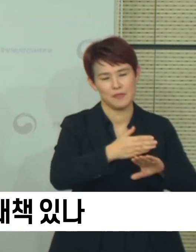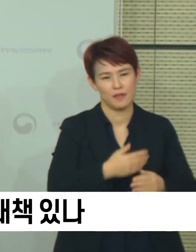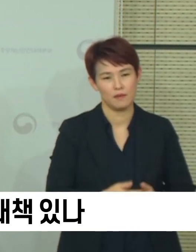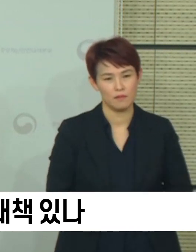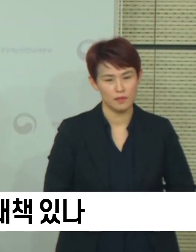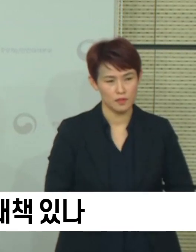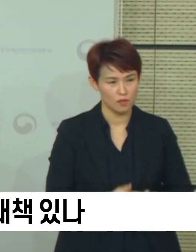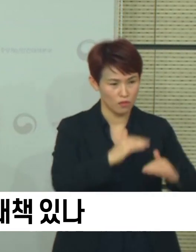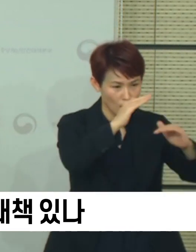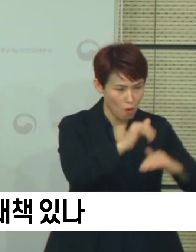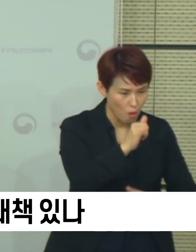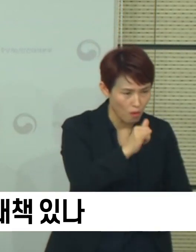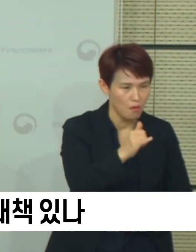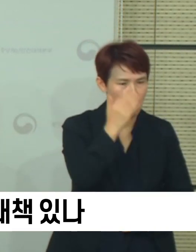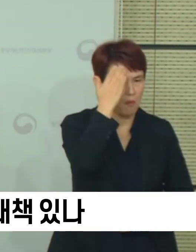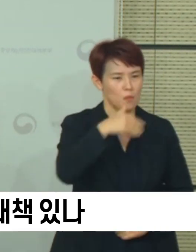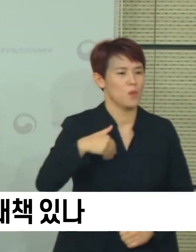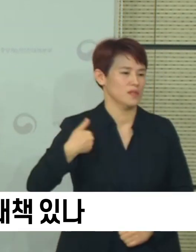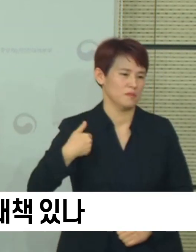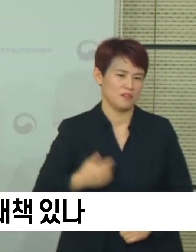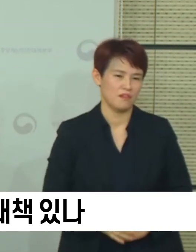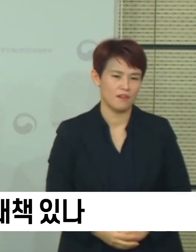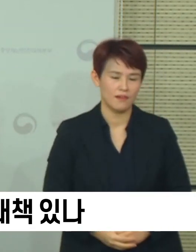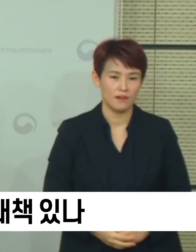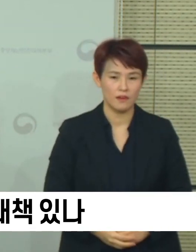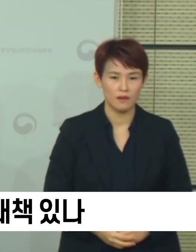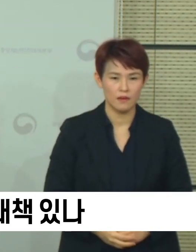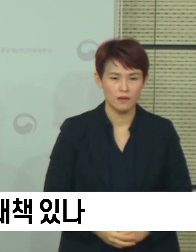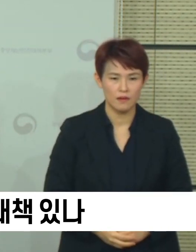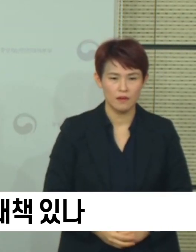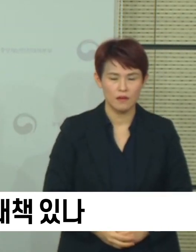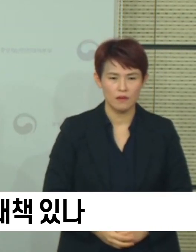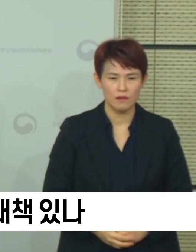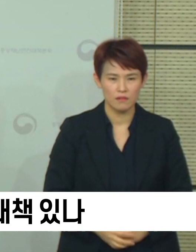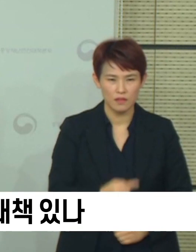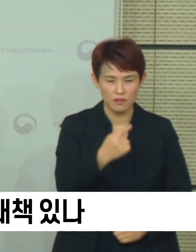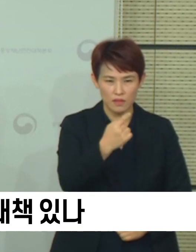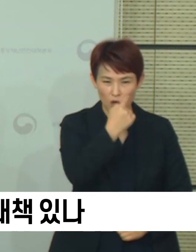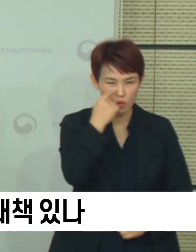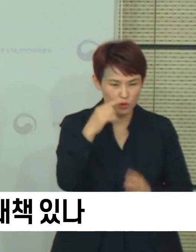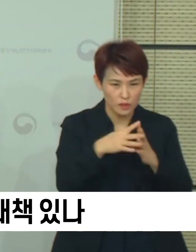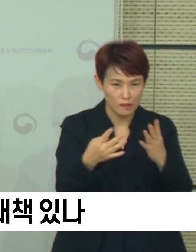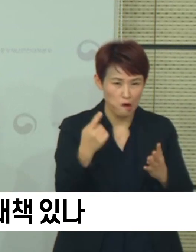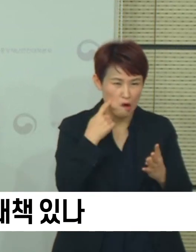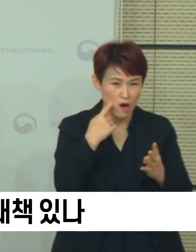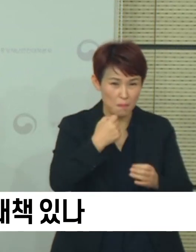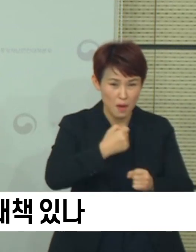사례가 있는지는 저희가 몰랐습니다만 그런 영수증 가지고는